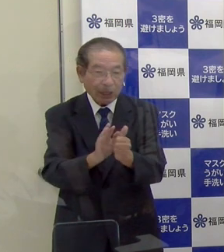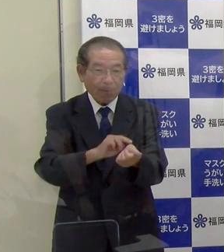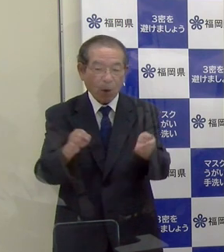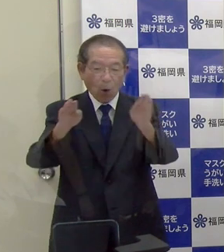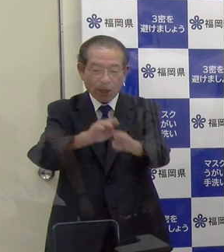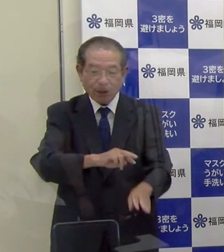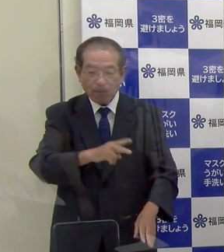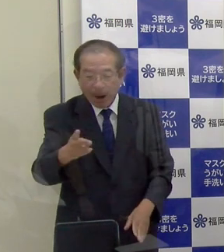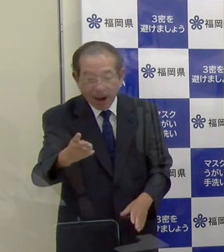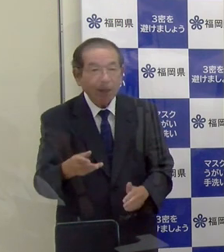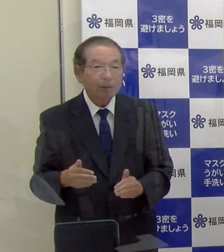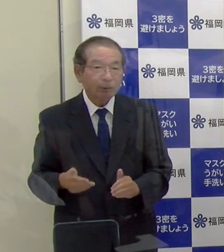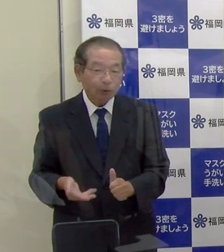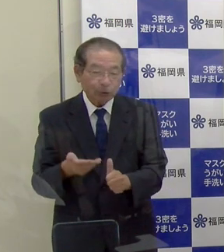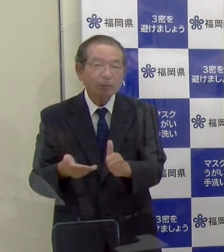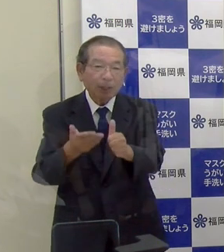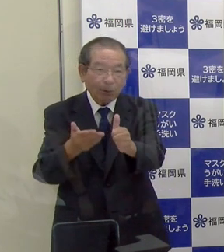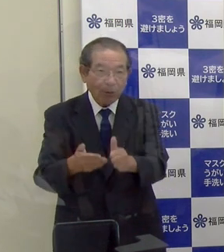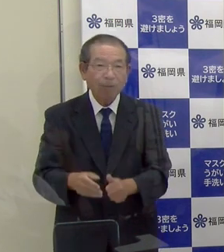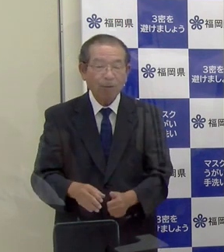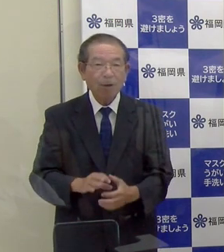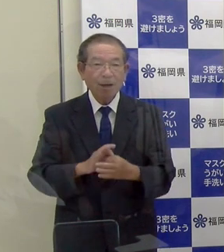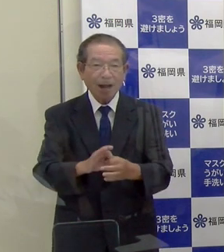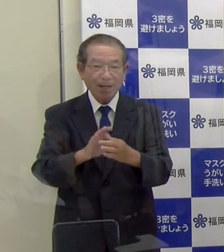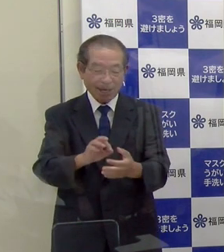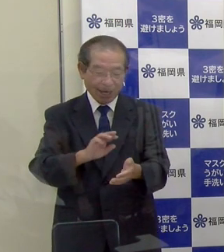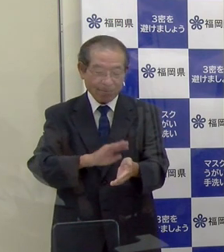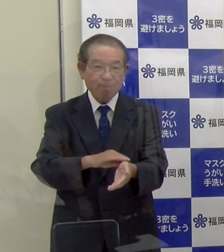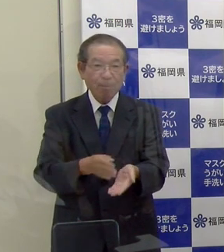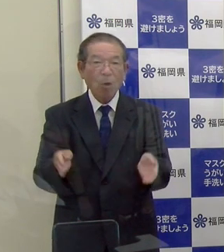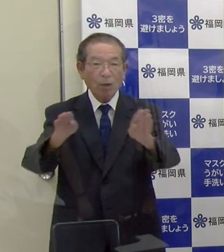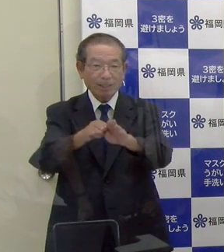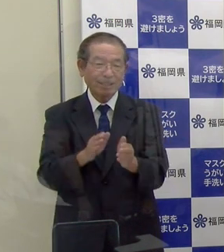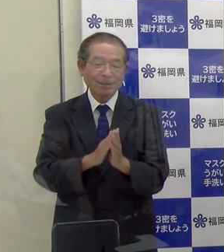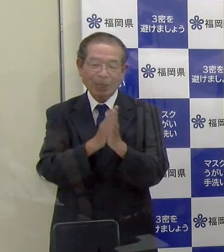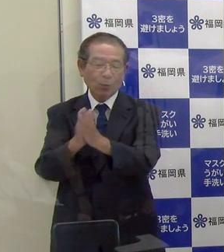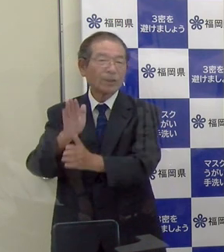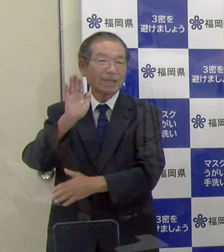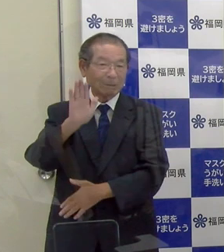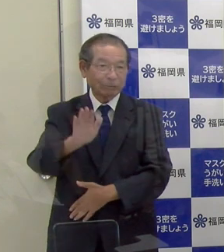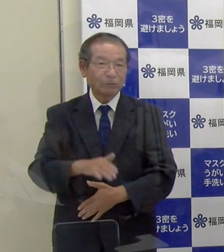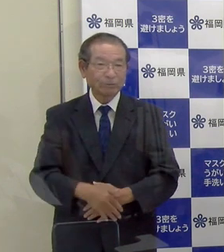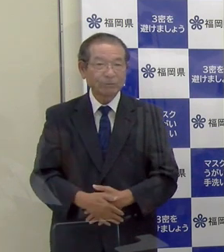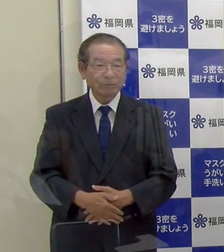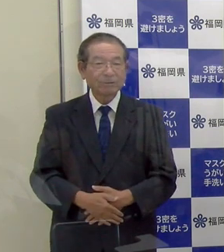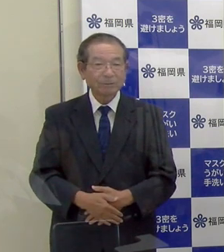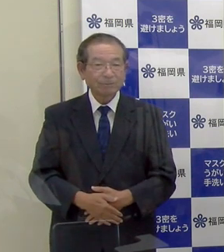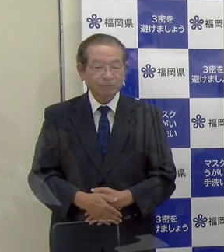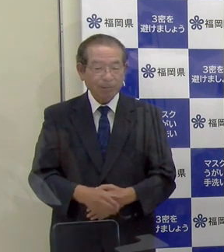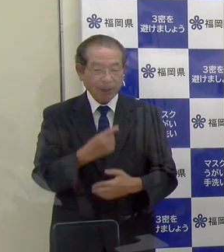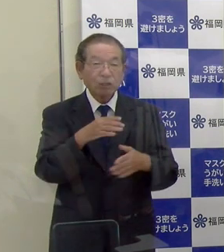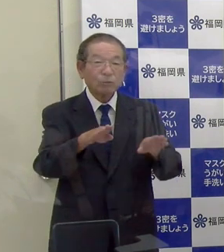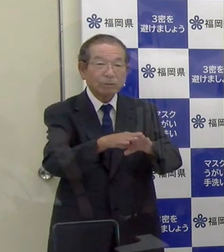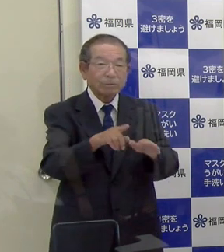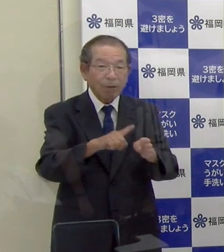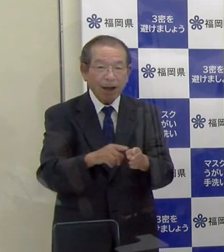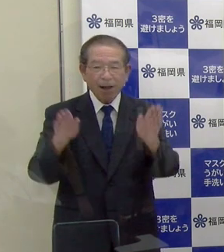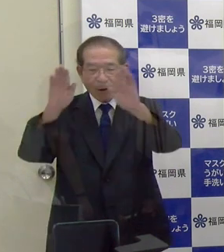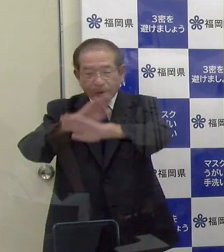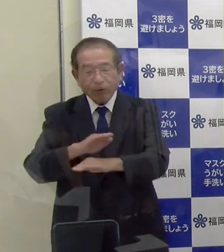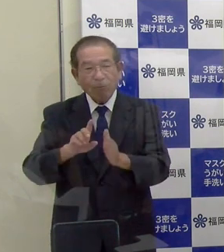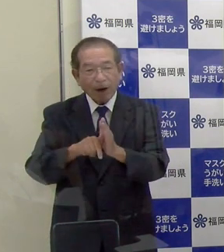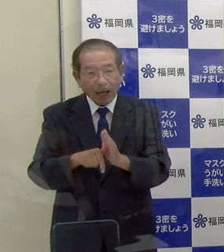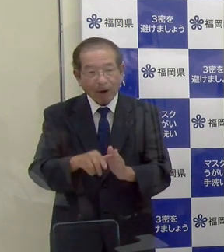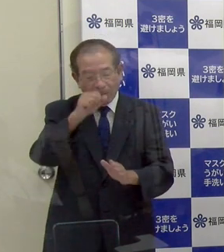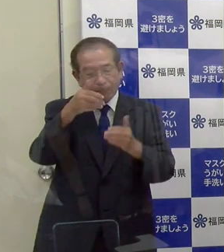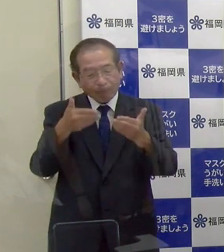促進など関係医療機関に要請を行いました休日夜間においても重症